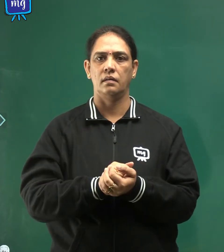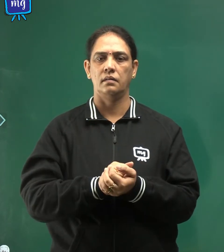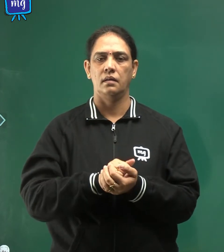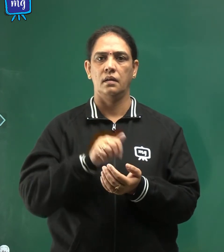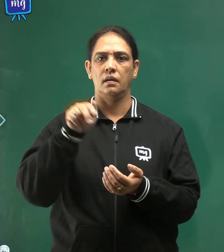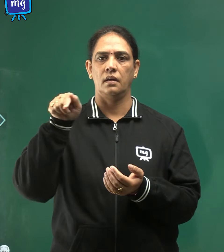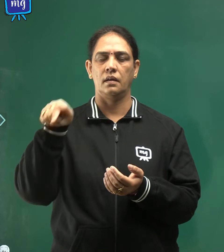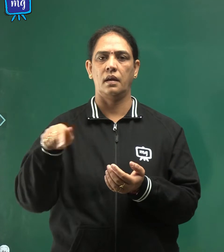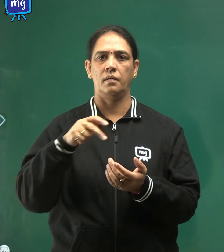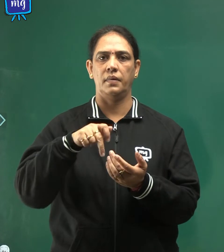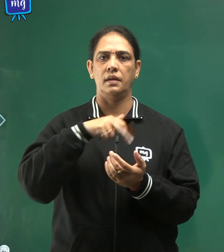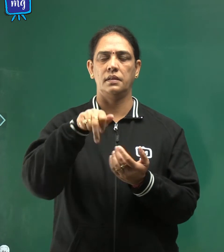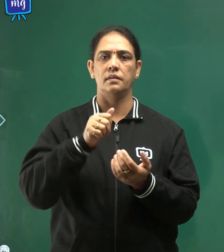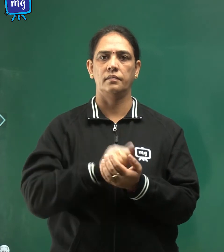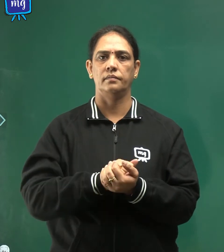के बीच